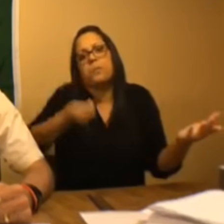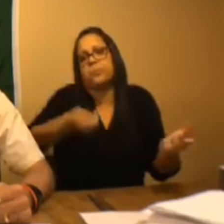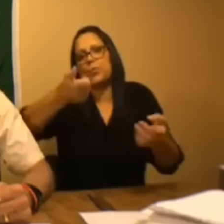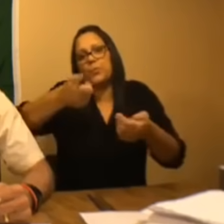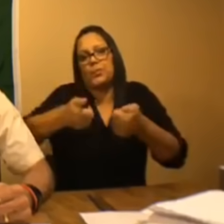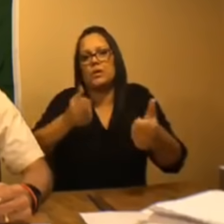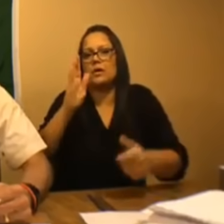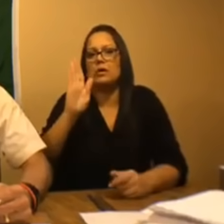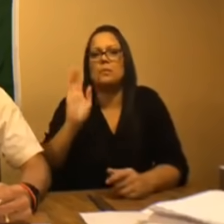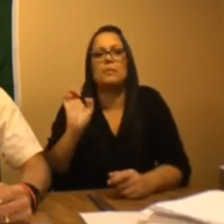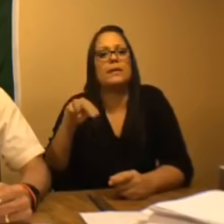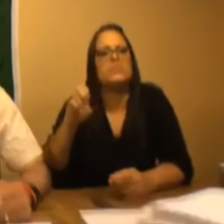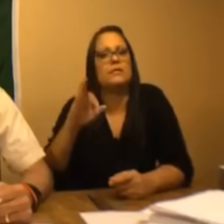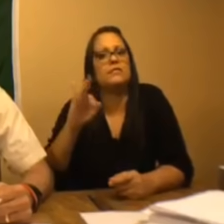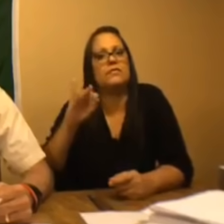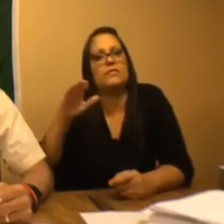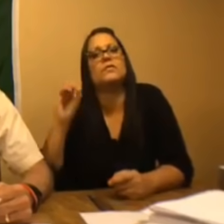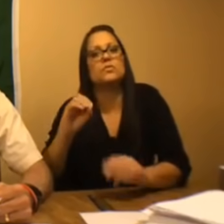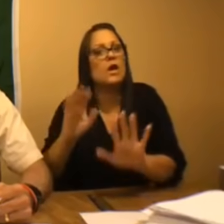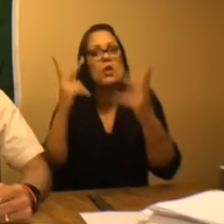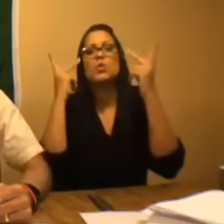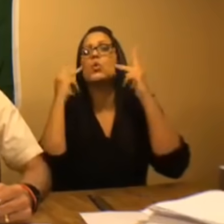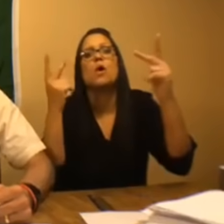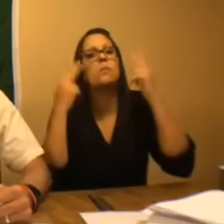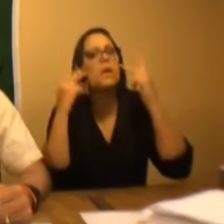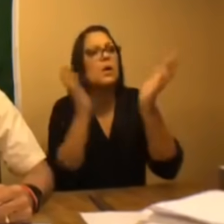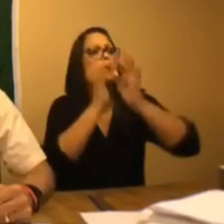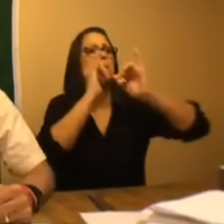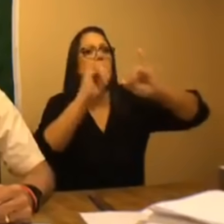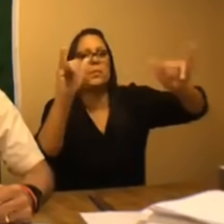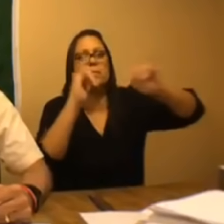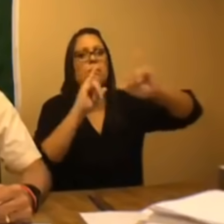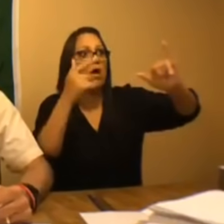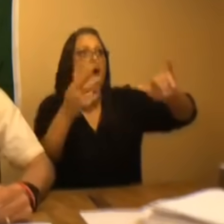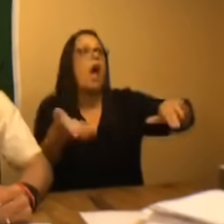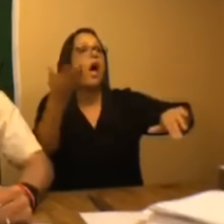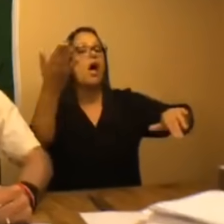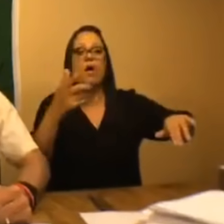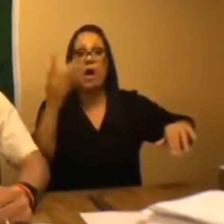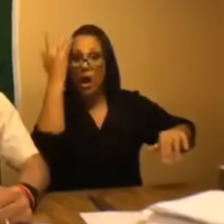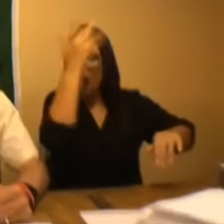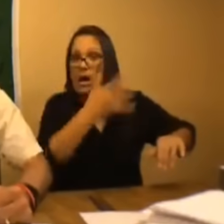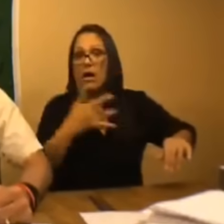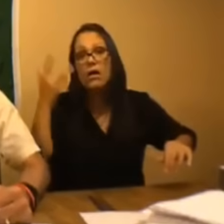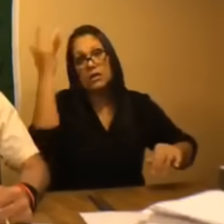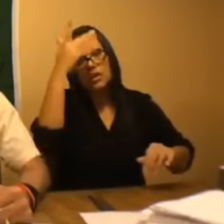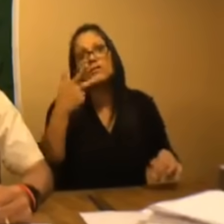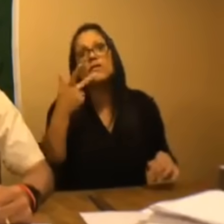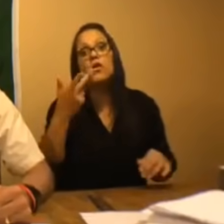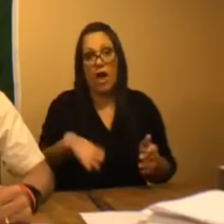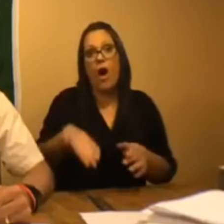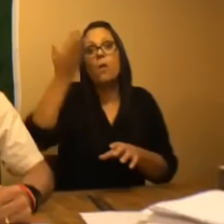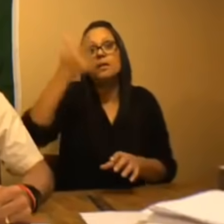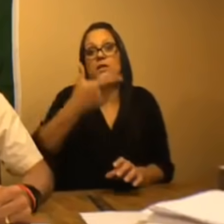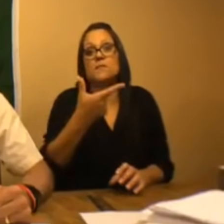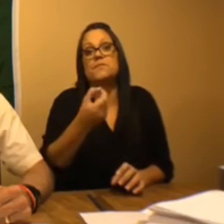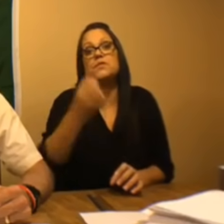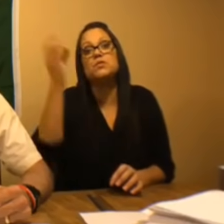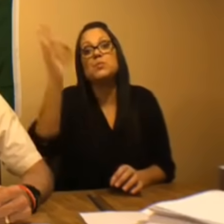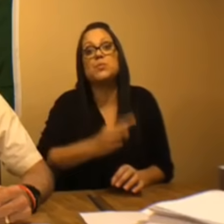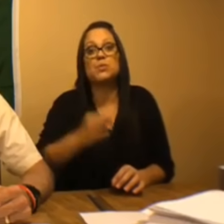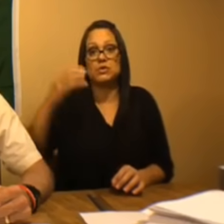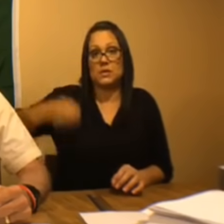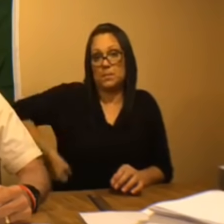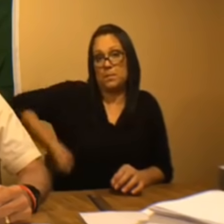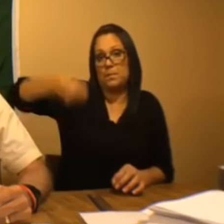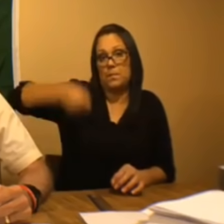sendo prometidos, o que é comum durante a campanha. Se prometer aumentar todo mundo, o Haddad falou que vai aumentar agora em 20% o Bolsa